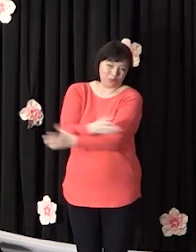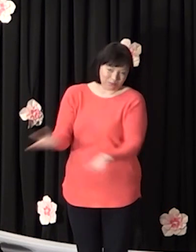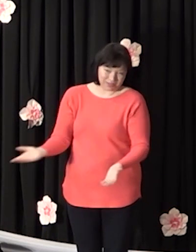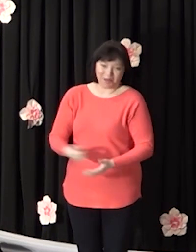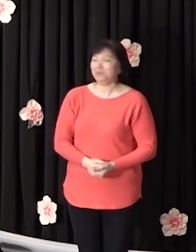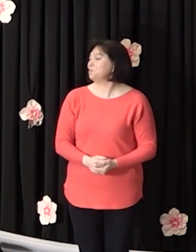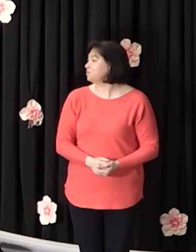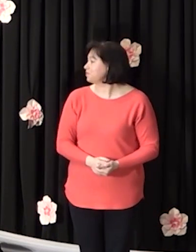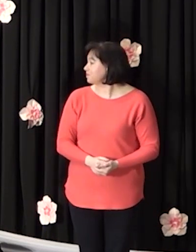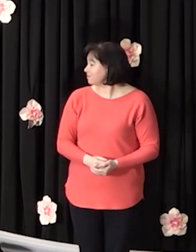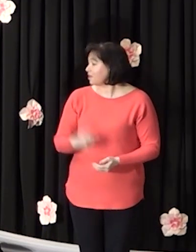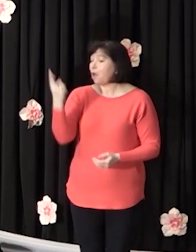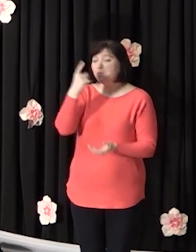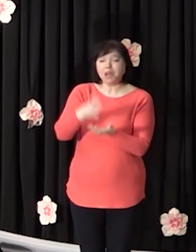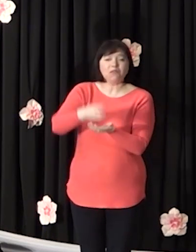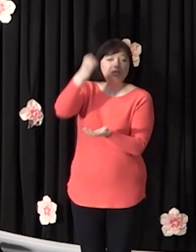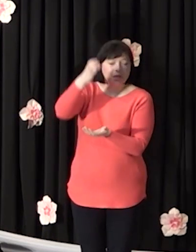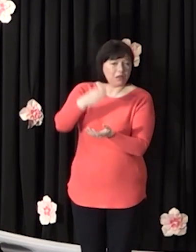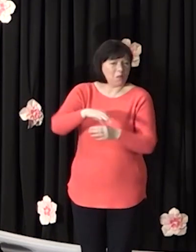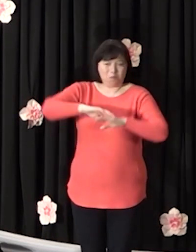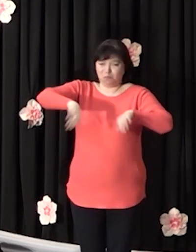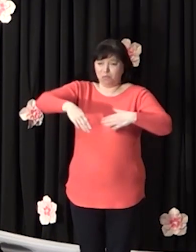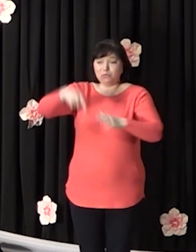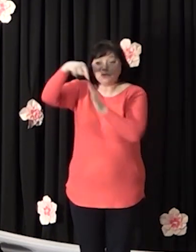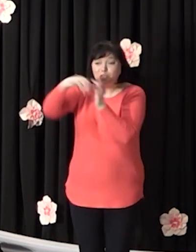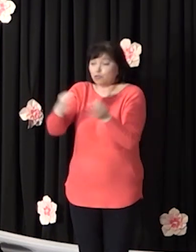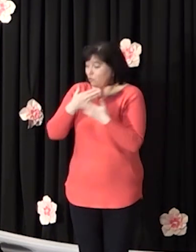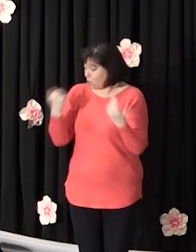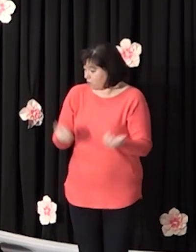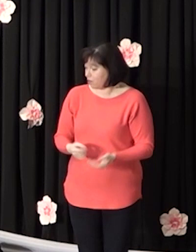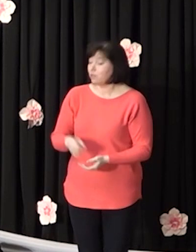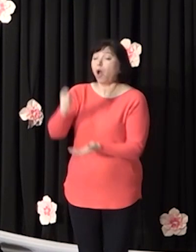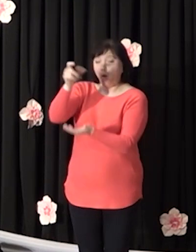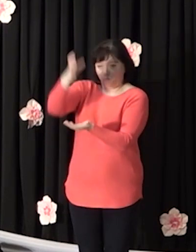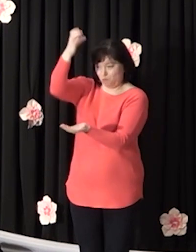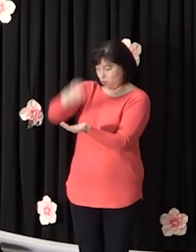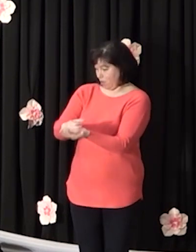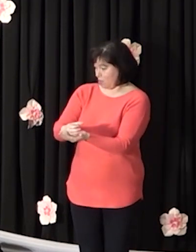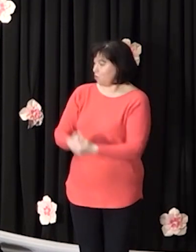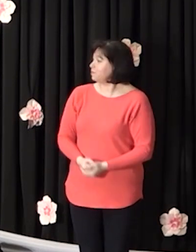местами. Первый цилиндр абсолютно пуст, в нем нет ничего, он уходит на бутылочку.